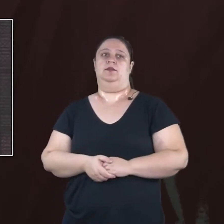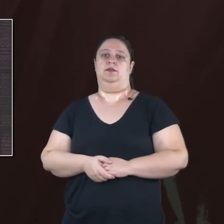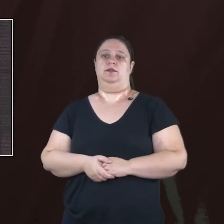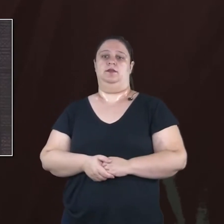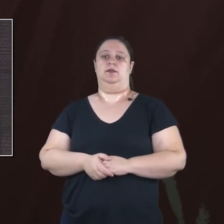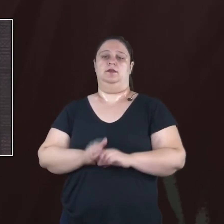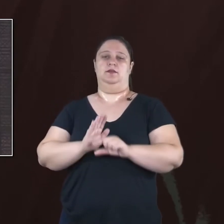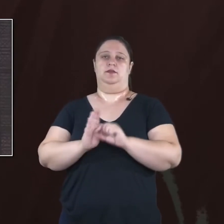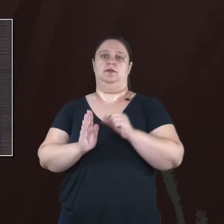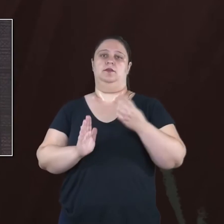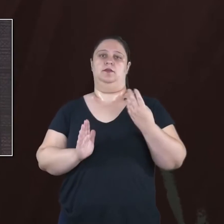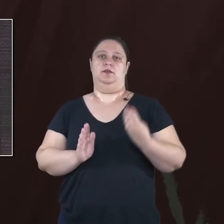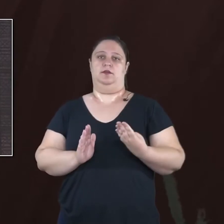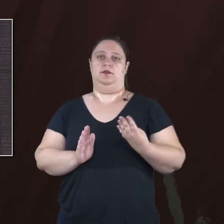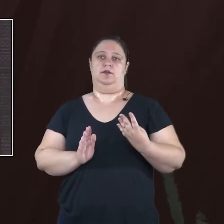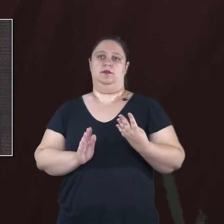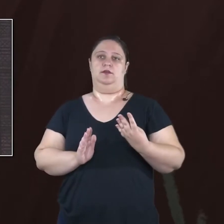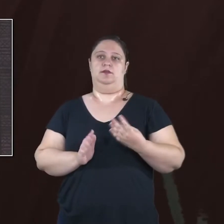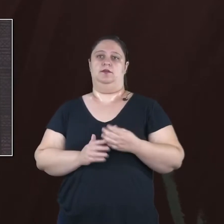versículo 4.